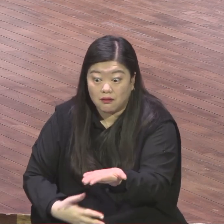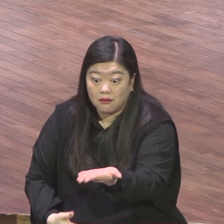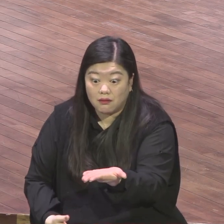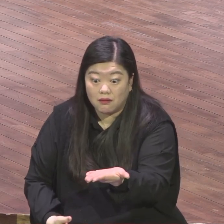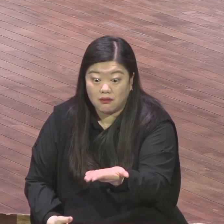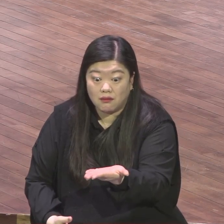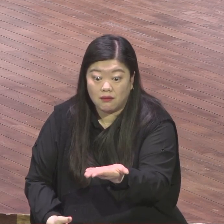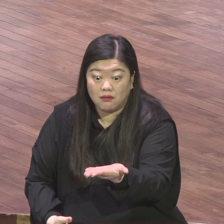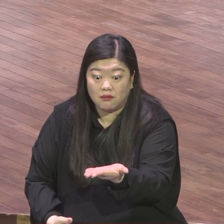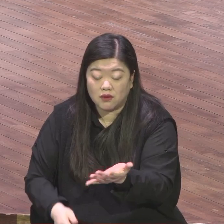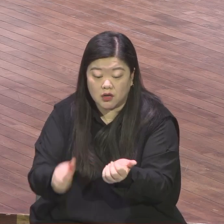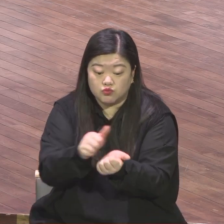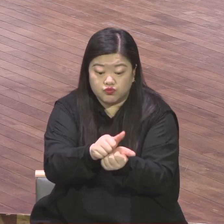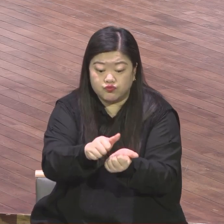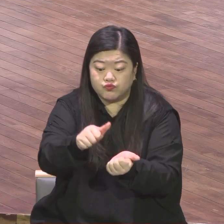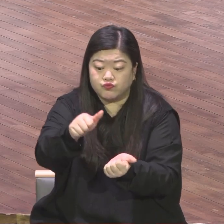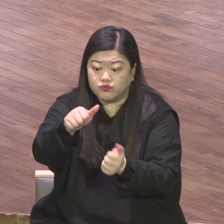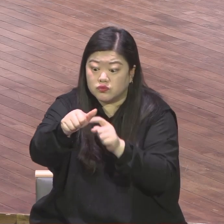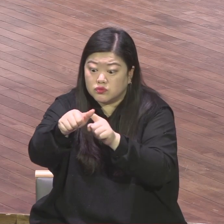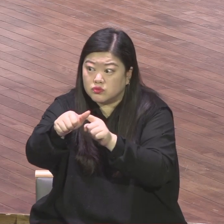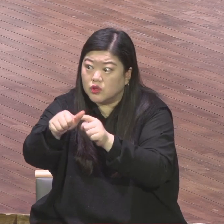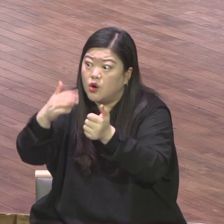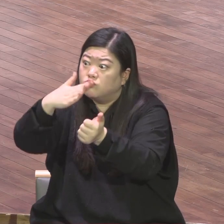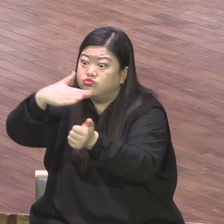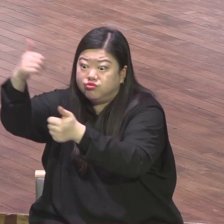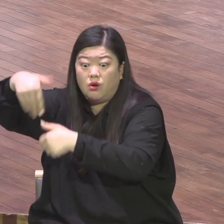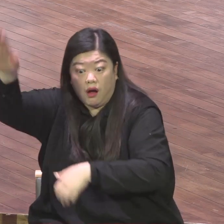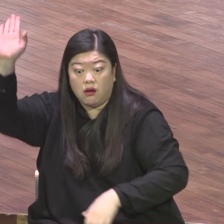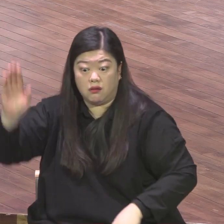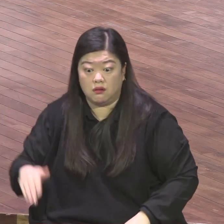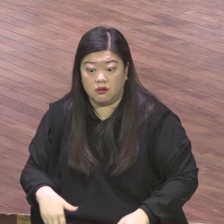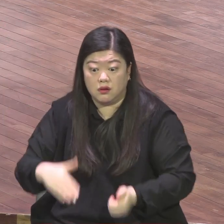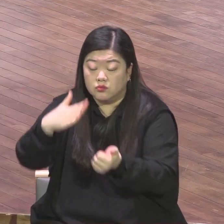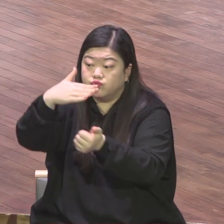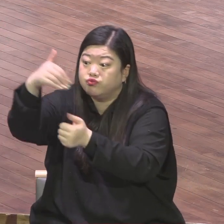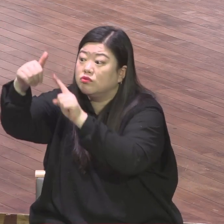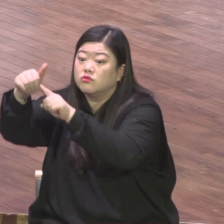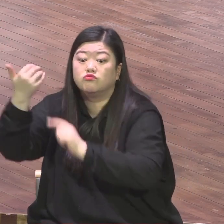아시겠어요? 그냥 가진다니까요. 눈 뜨면 천국이요.